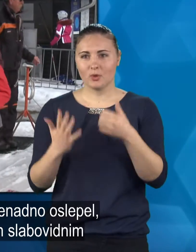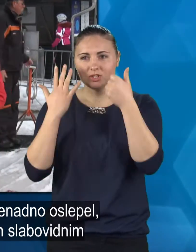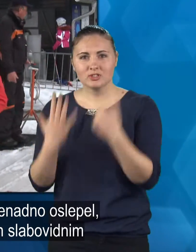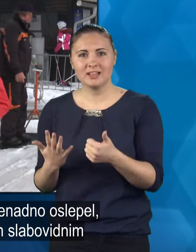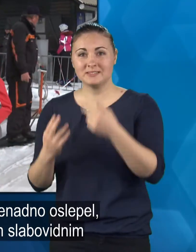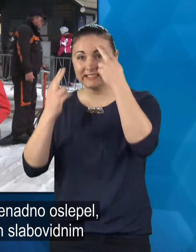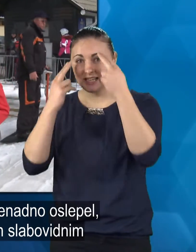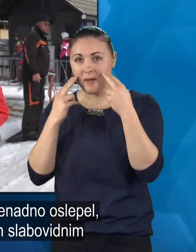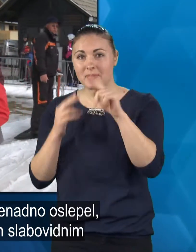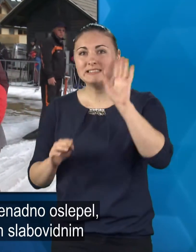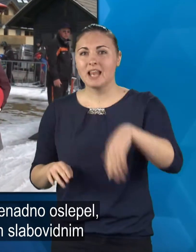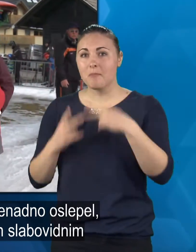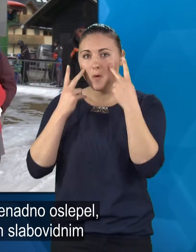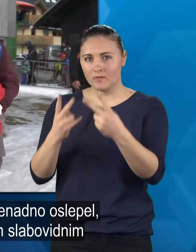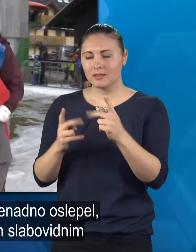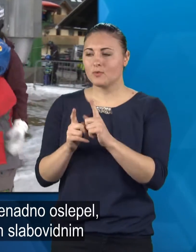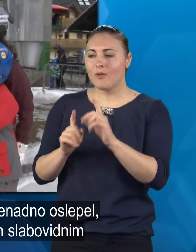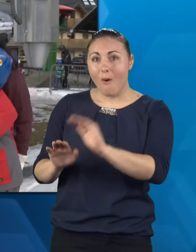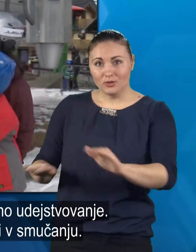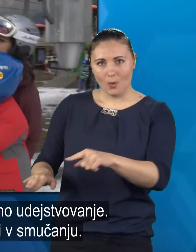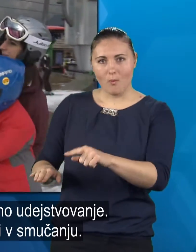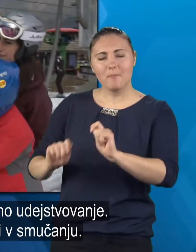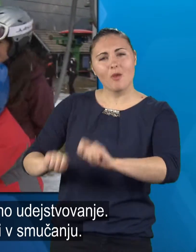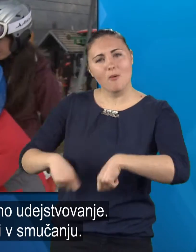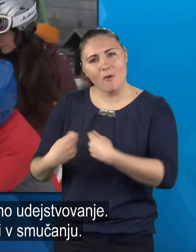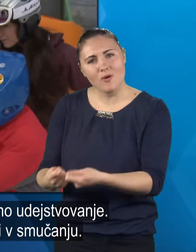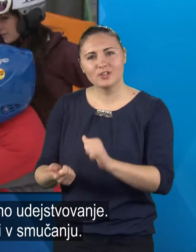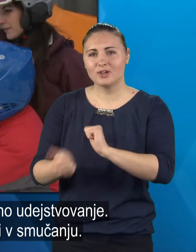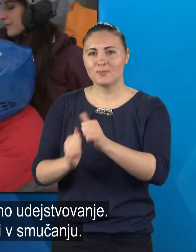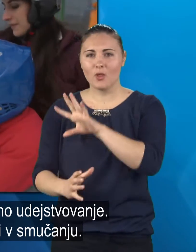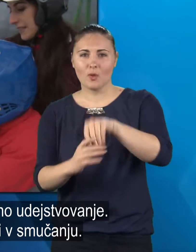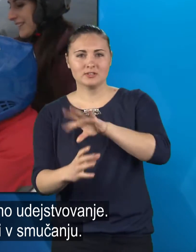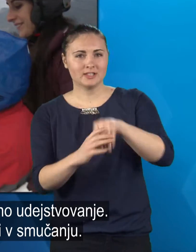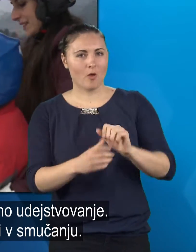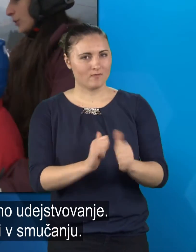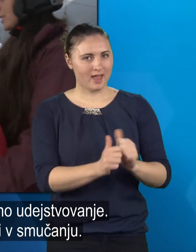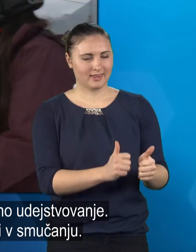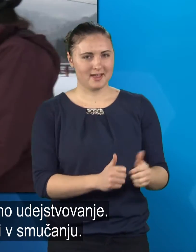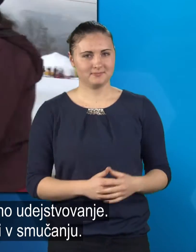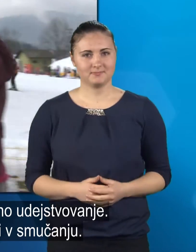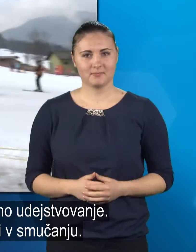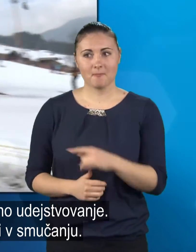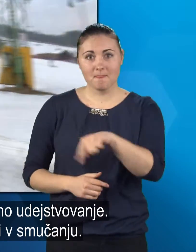60 slepim in slabovidnim otrokom omogoča športno udejstvovanje.